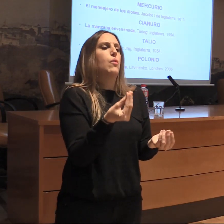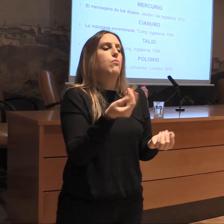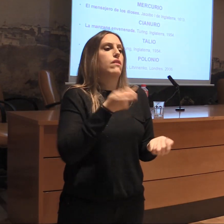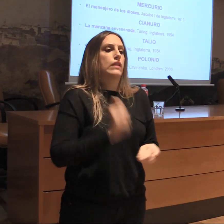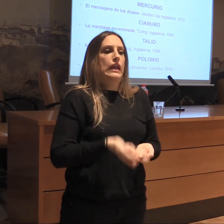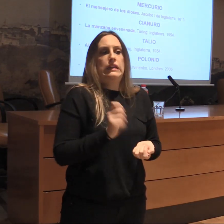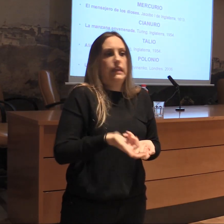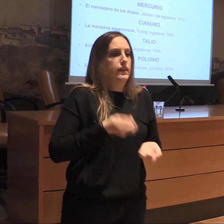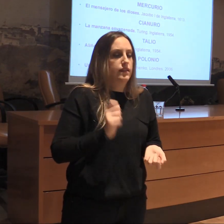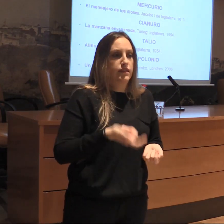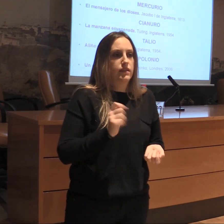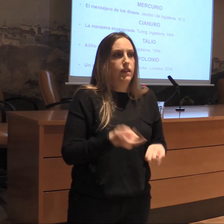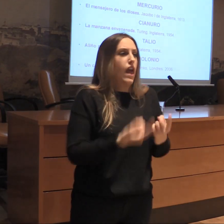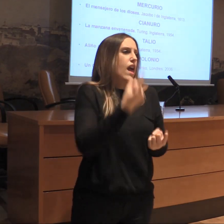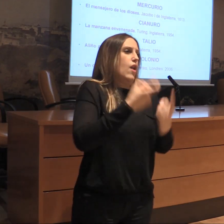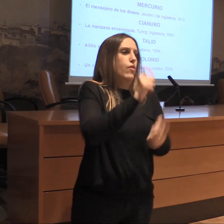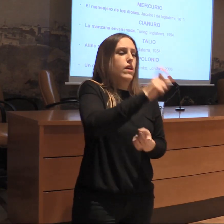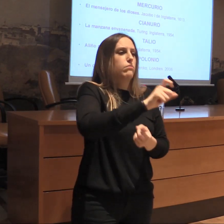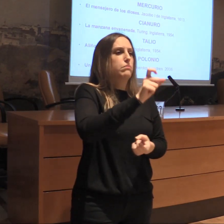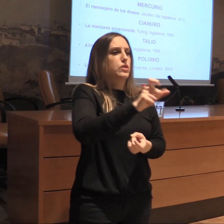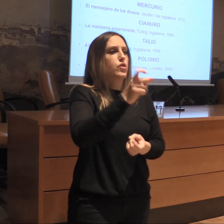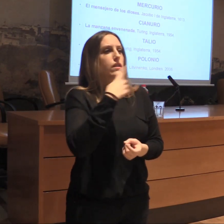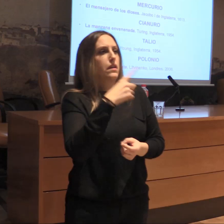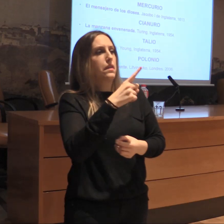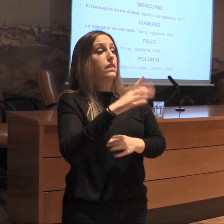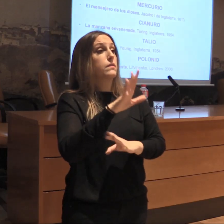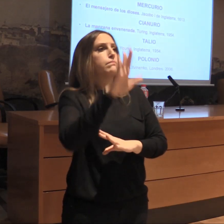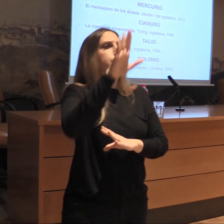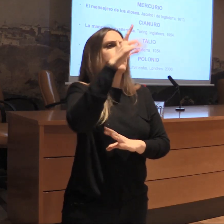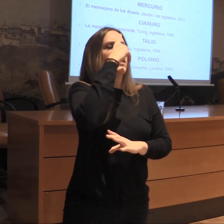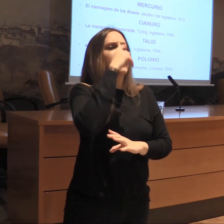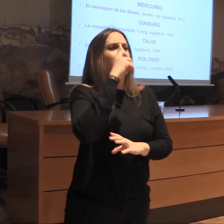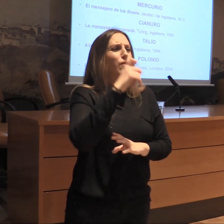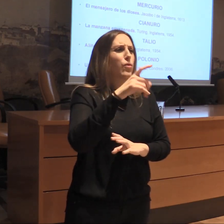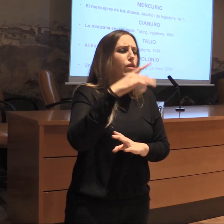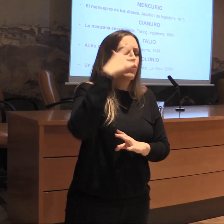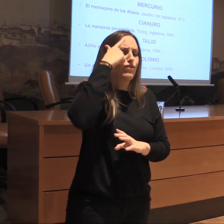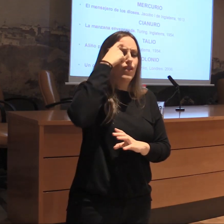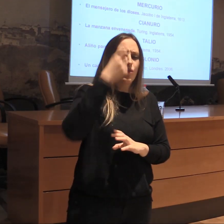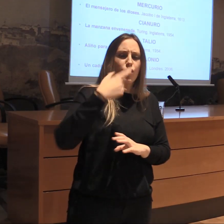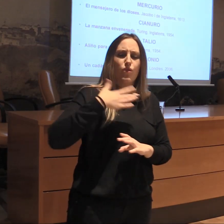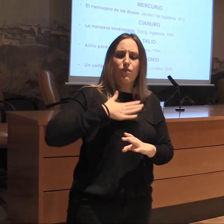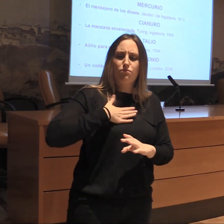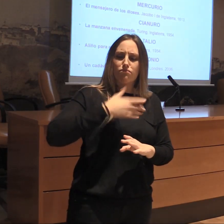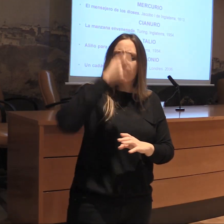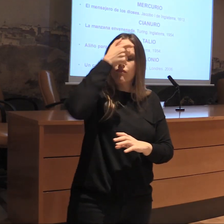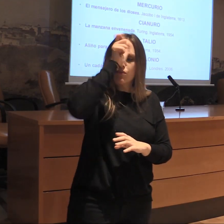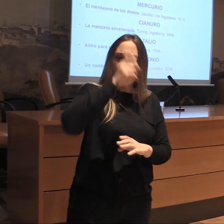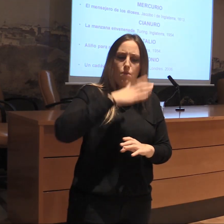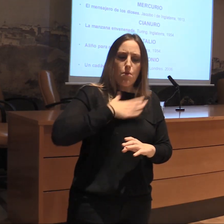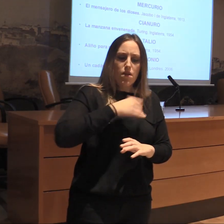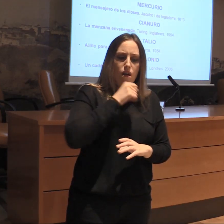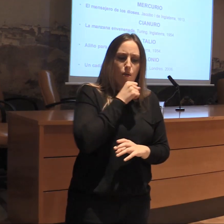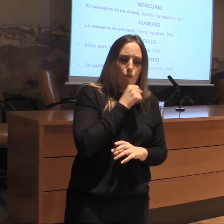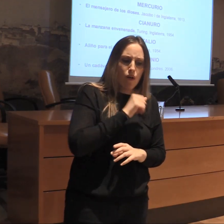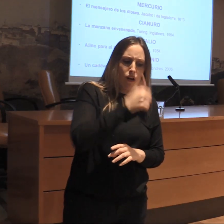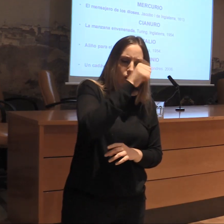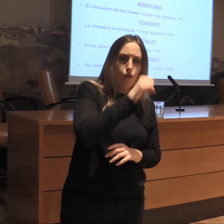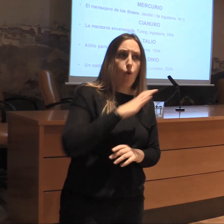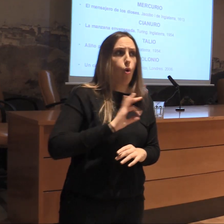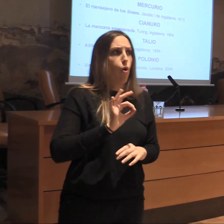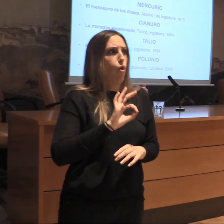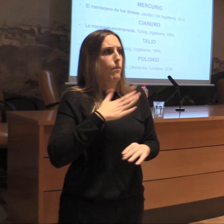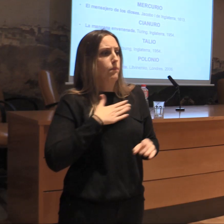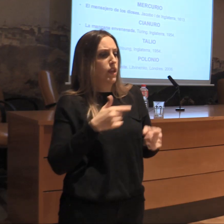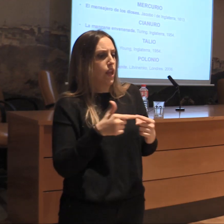frecuentemente pues sale alguna persona entre el público que recuerda que en su pueblo su abuelo o su tío abuelo contaba de algún